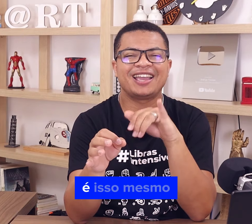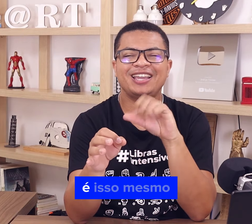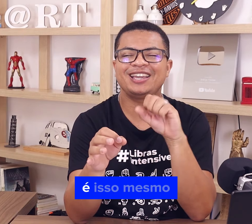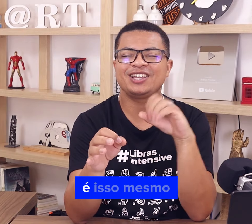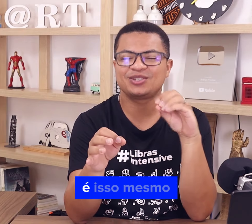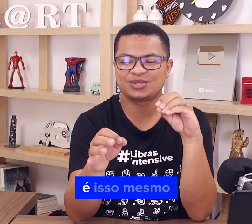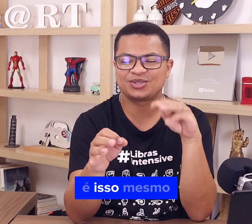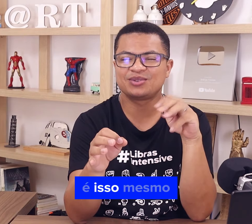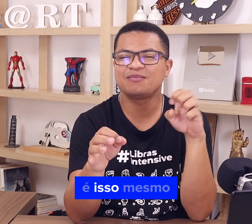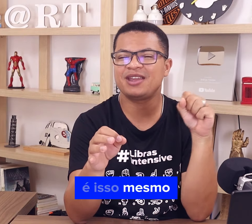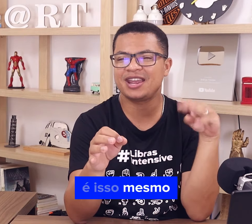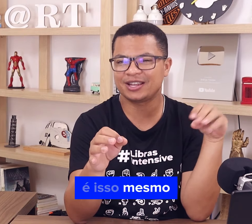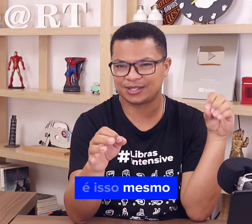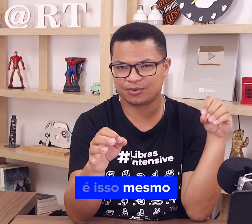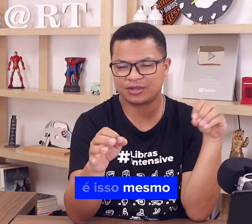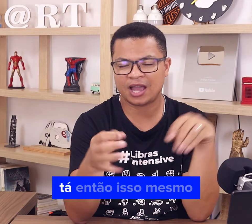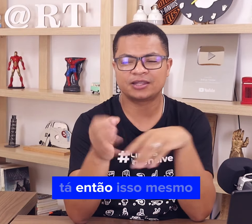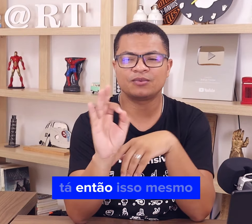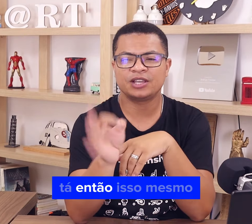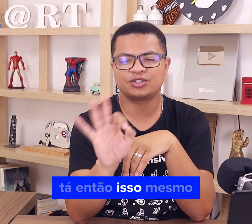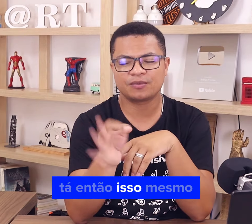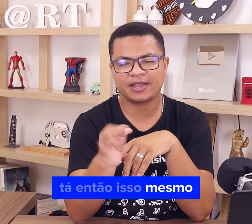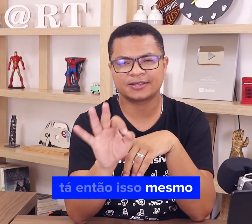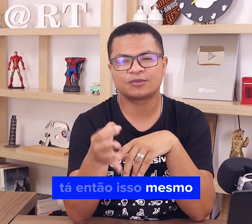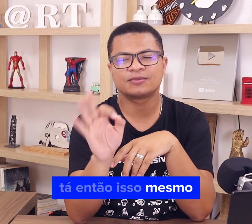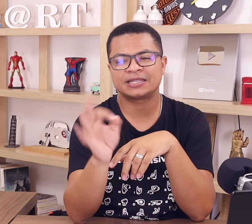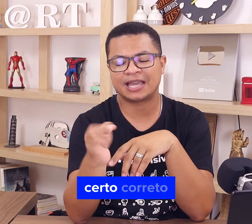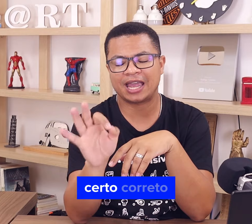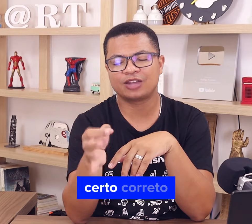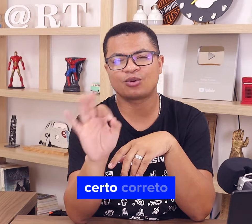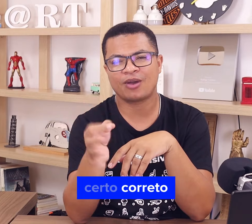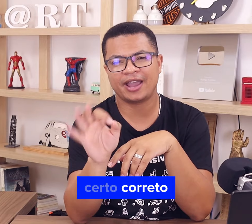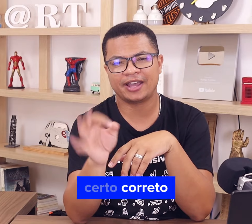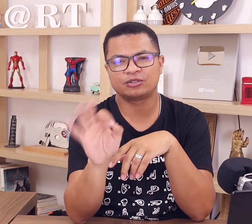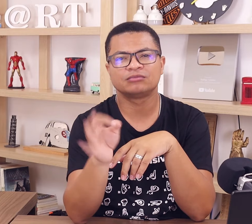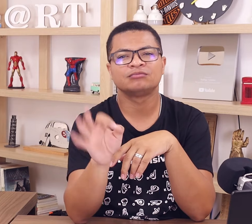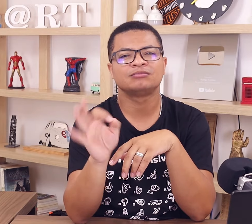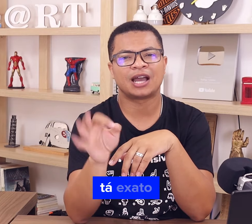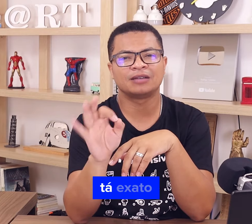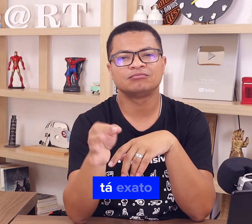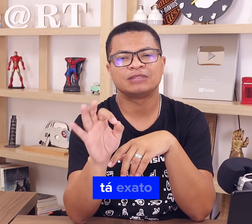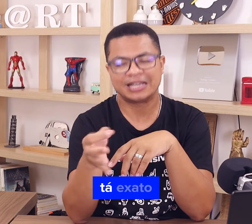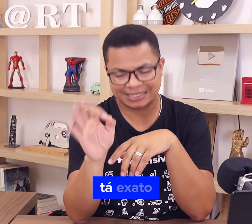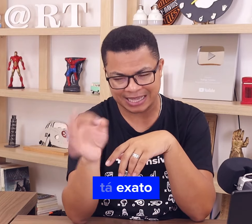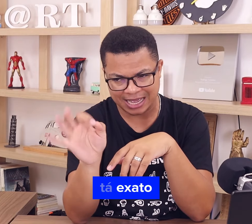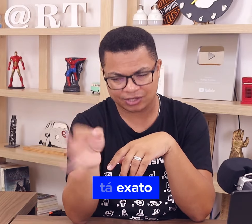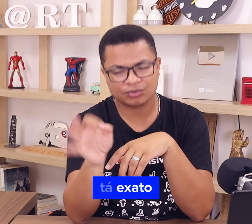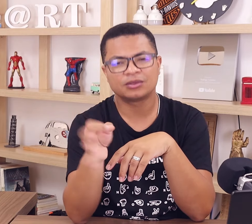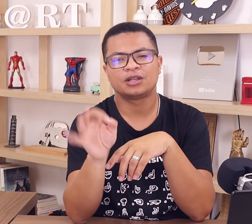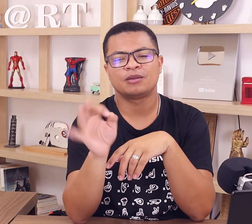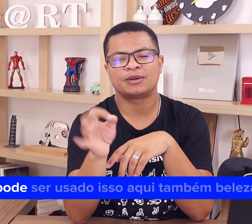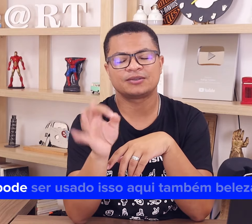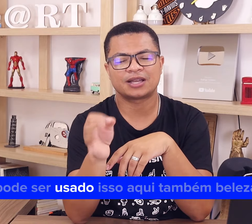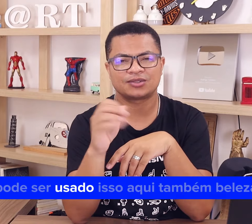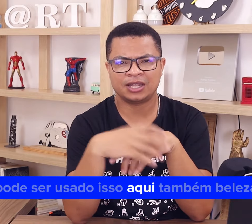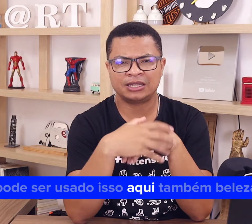É, isso mesmo, tá? Então, isso mesmo. Certo, correto, tá? Exato. Pode ser usado isso aqui